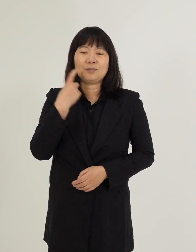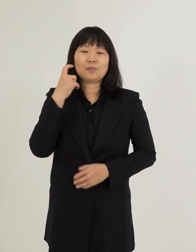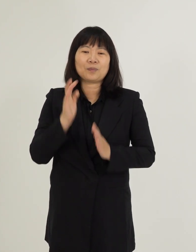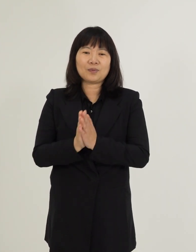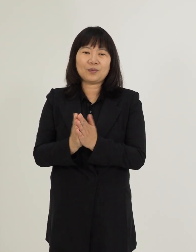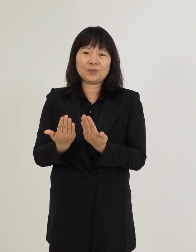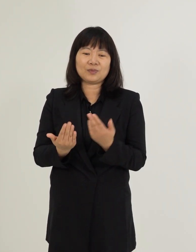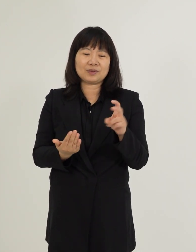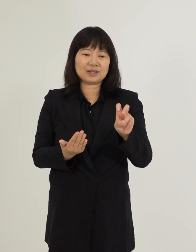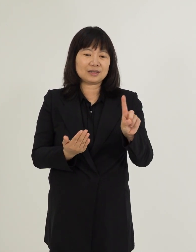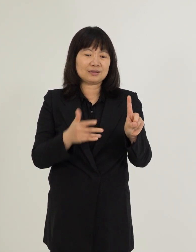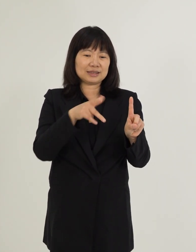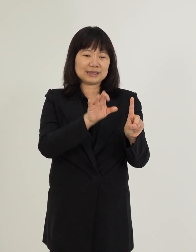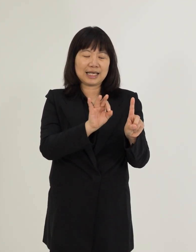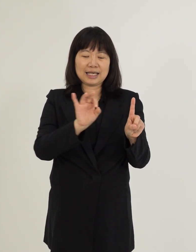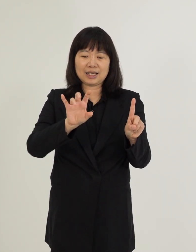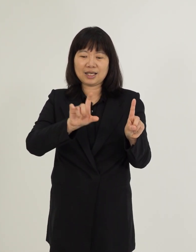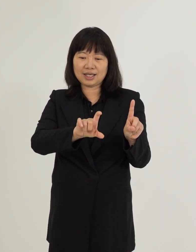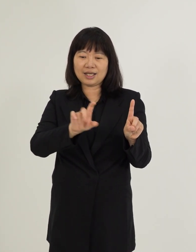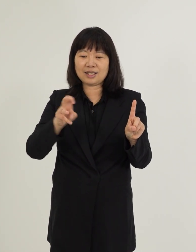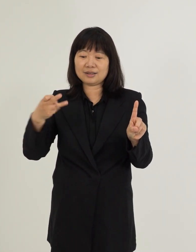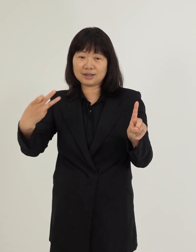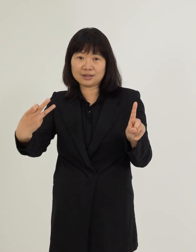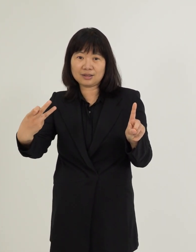21장 13절을 보세요.